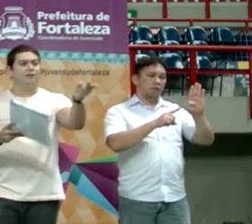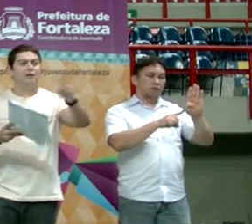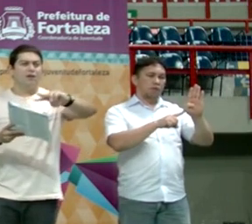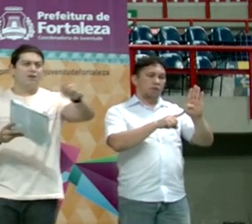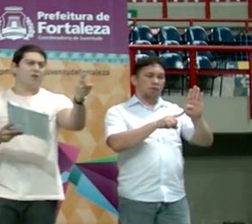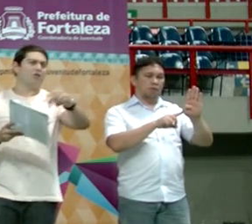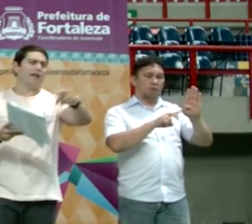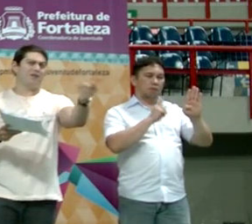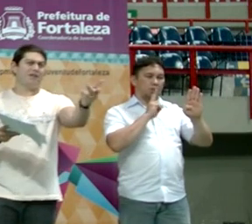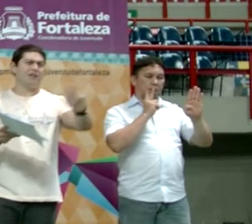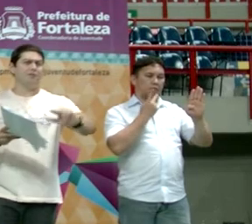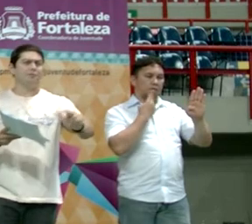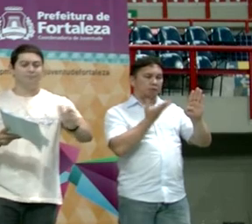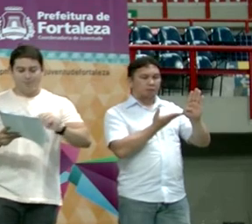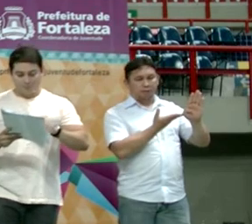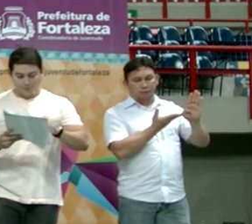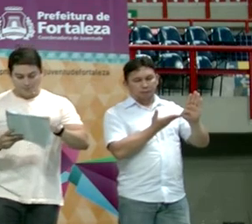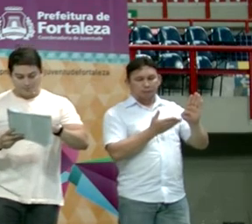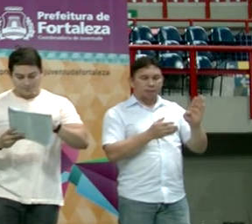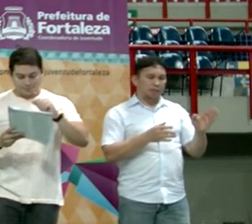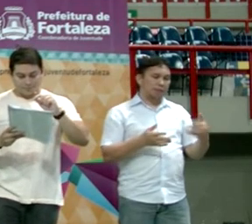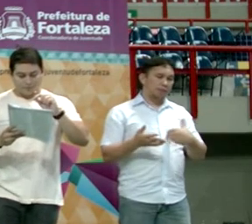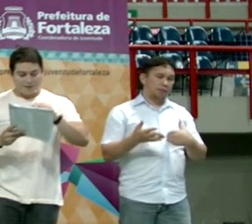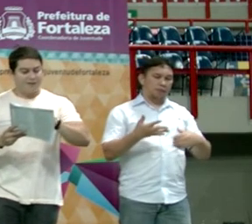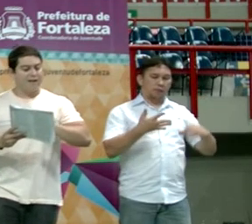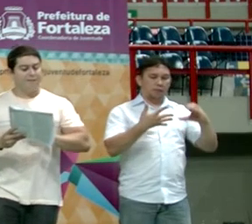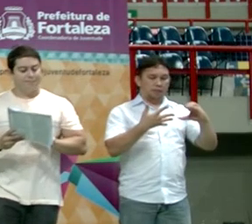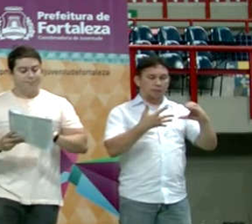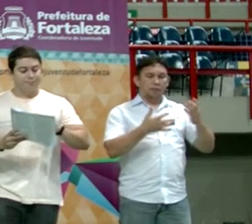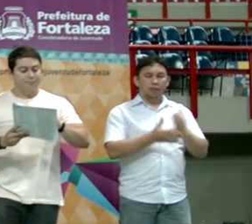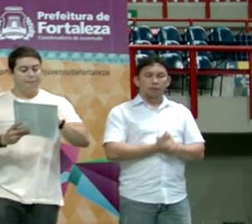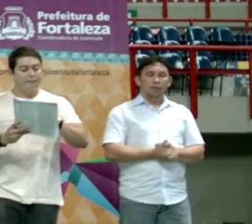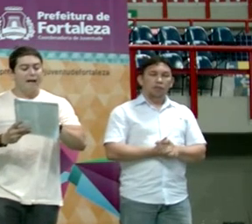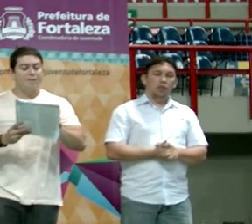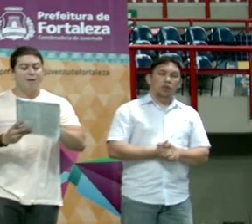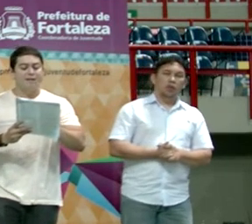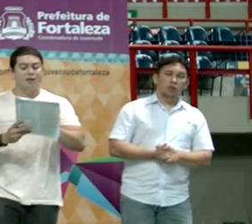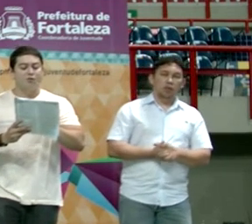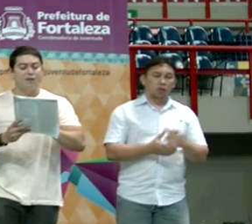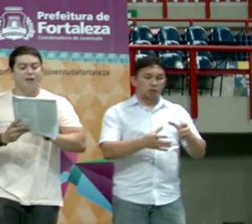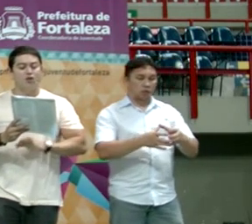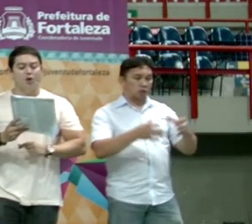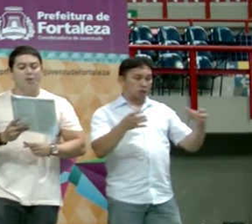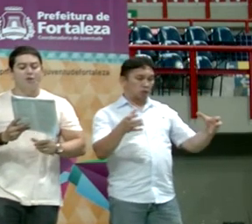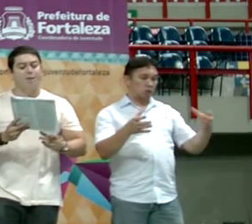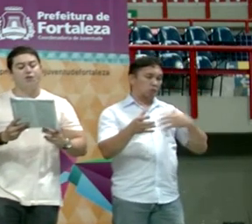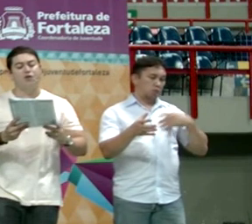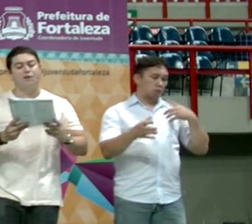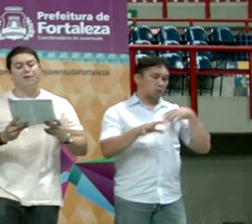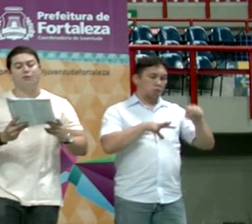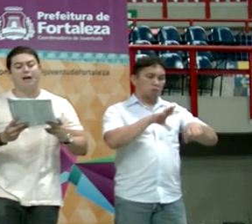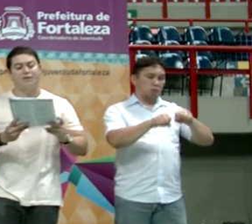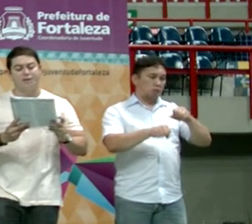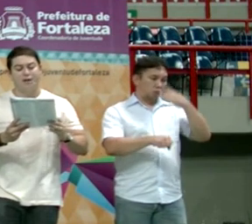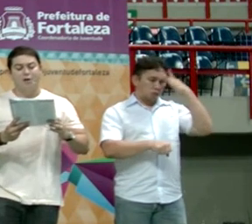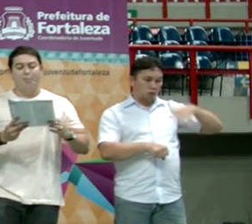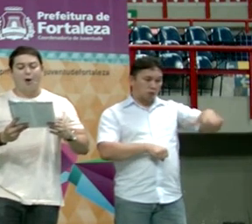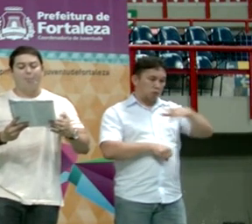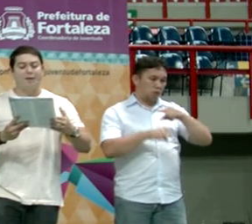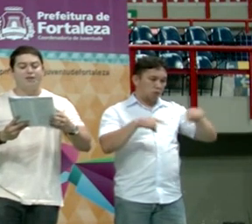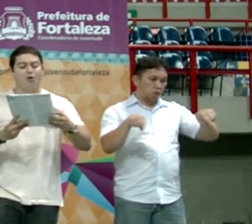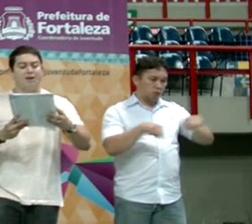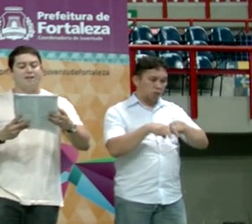está se contradizendo. C. A expansão dos grandes domínios pelos senhores